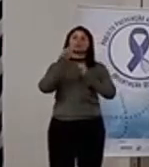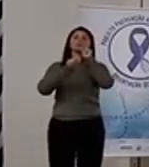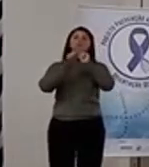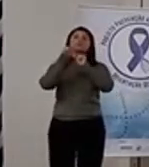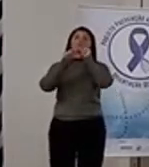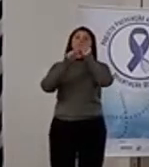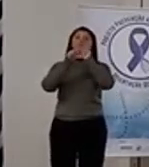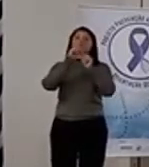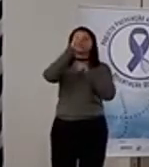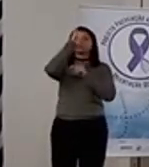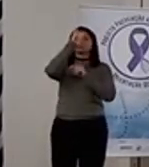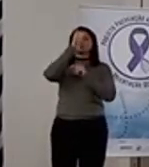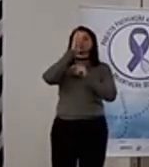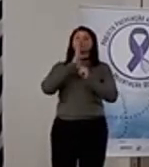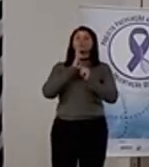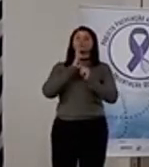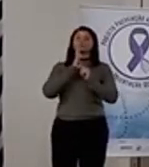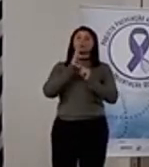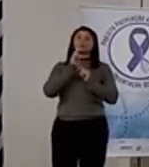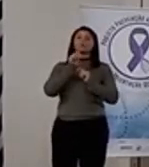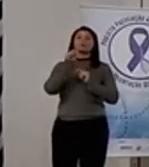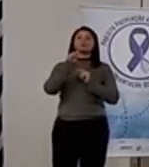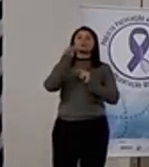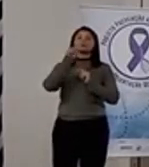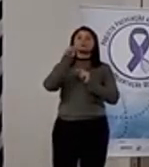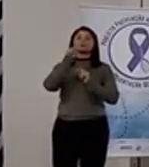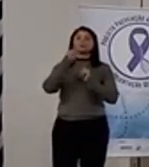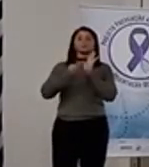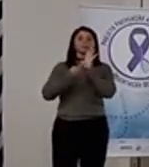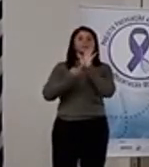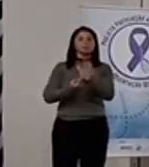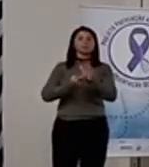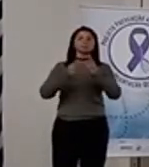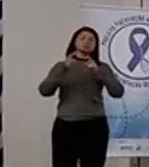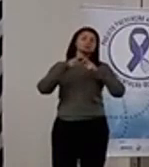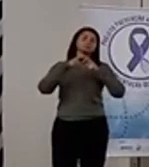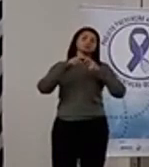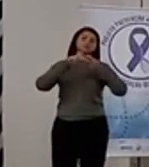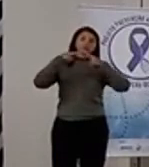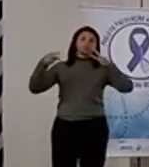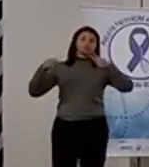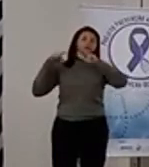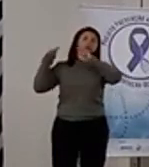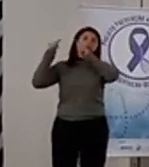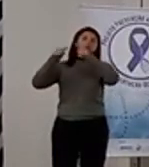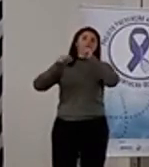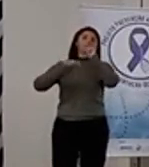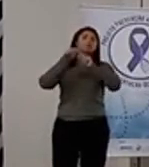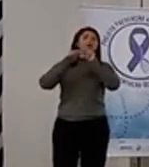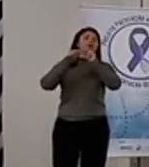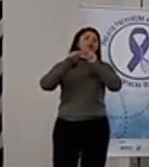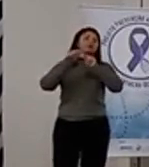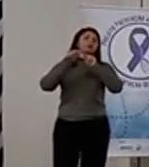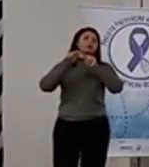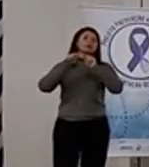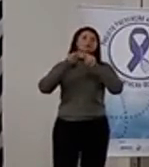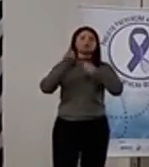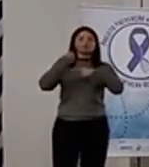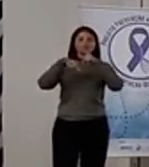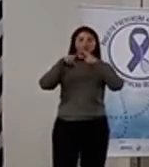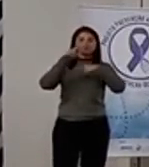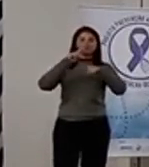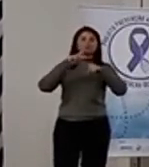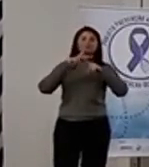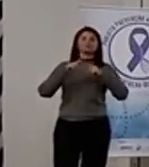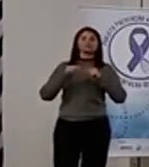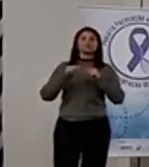linha média do rosto. Então, isso para o geneticista é muito importante. Porque quer dizer o quê? Que ele tem uma alteração que envolve toda a